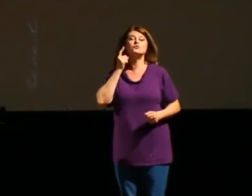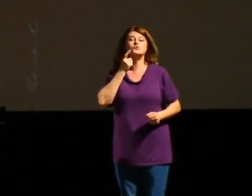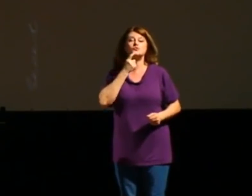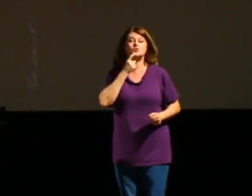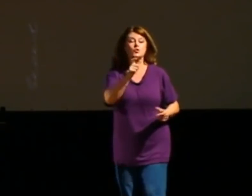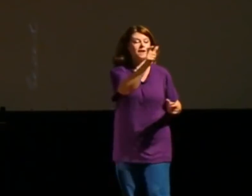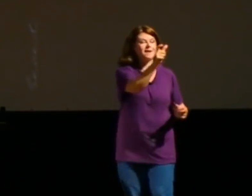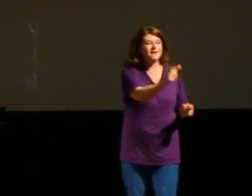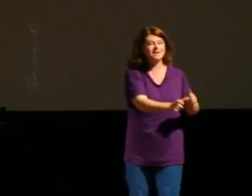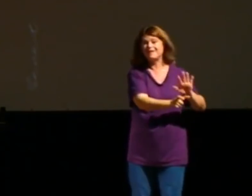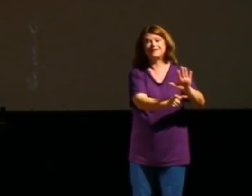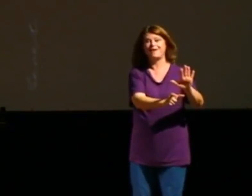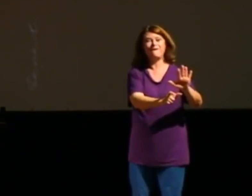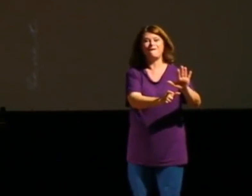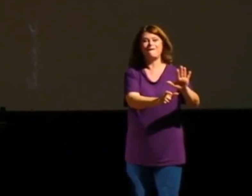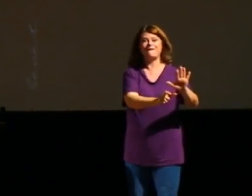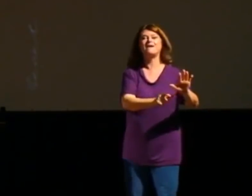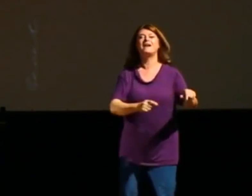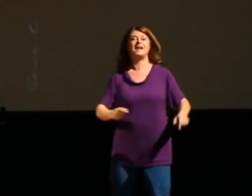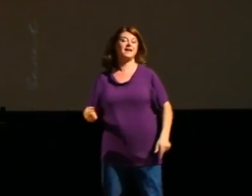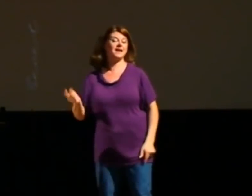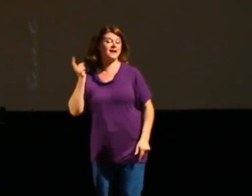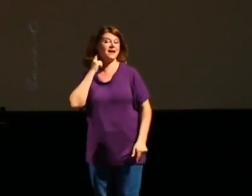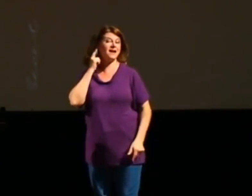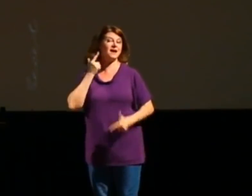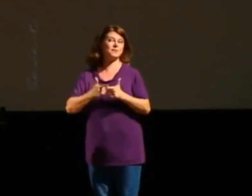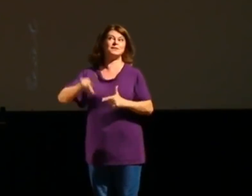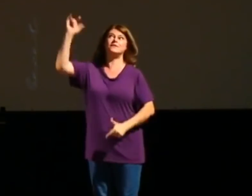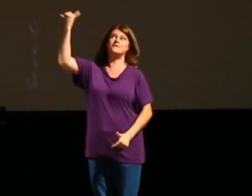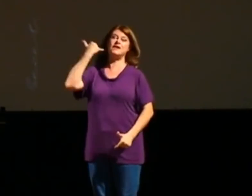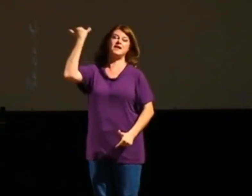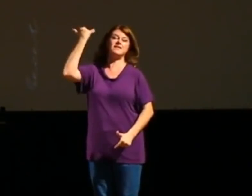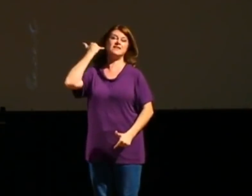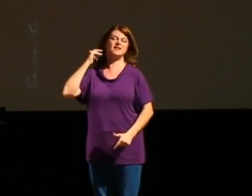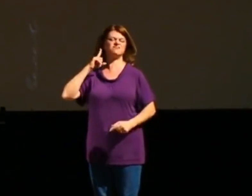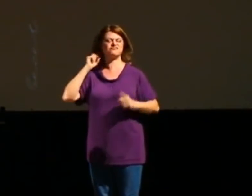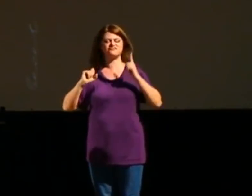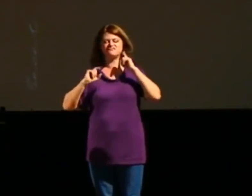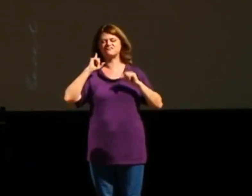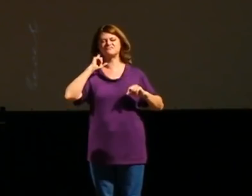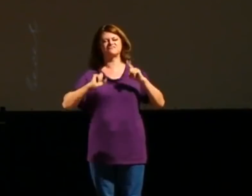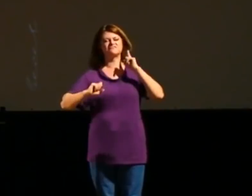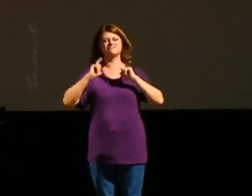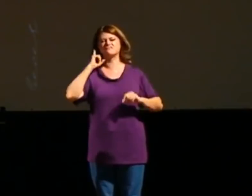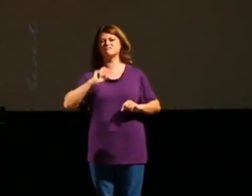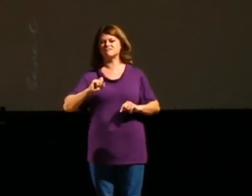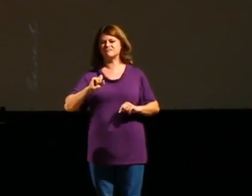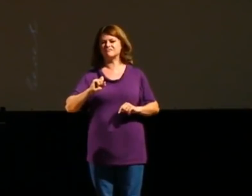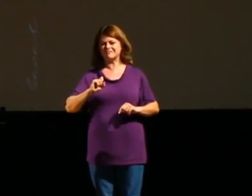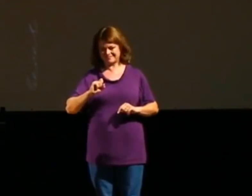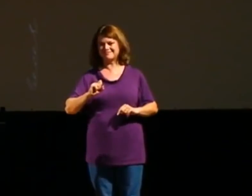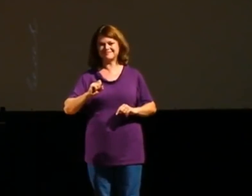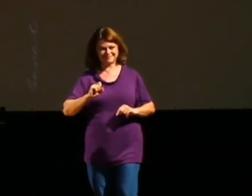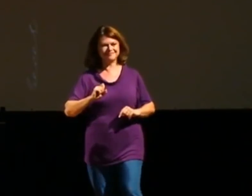o nosso coração ele está tão impregnado de incredulidade que a gente se recusa a ver, a ouvir,